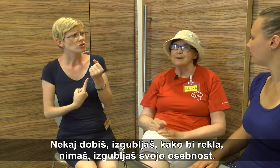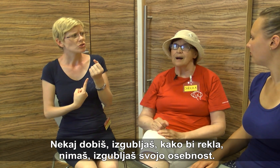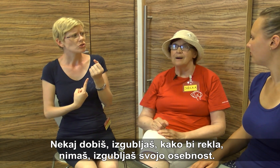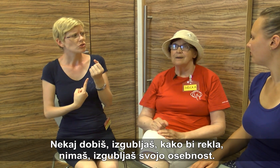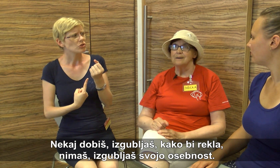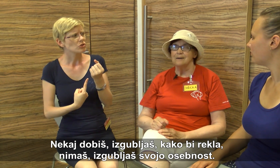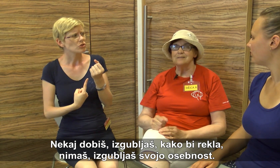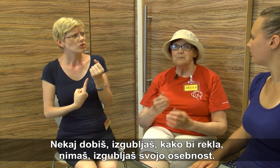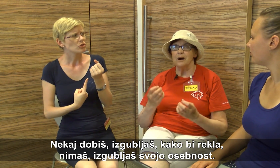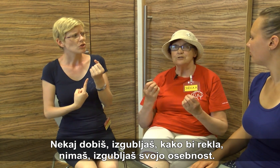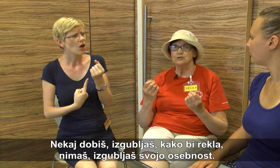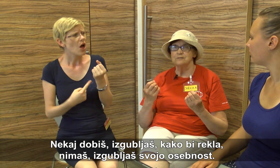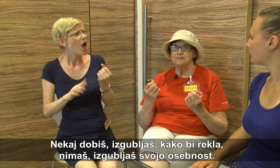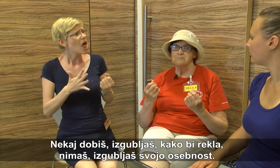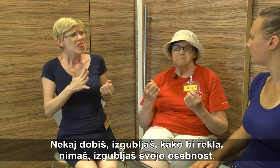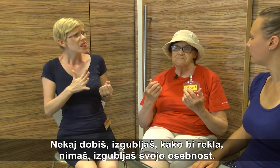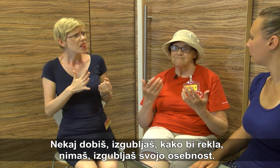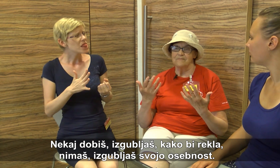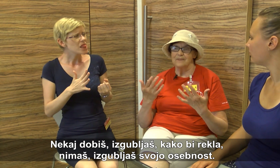како би рекла, немаш,